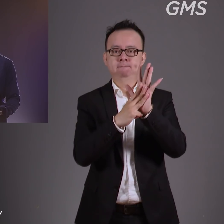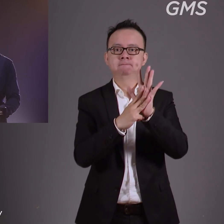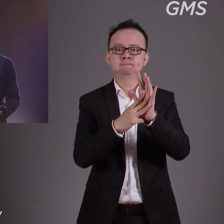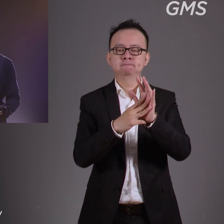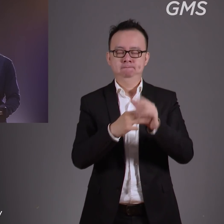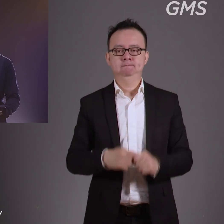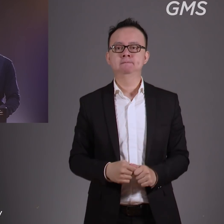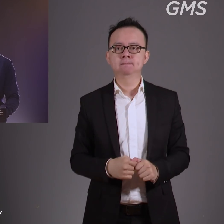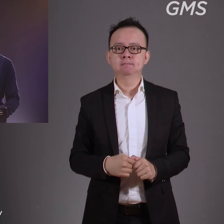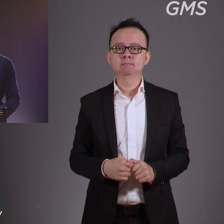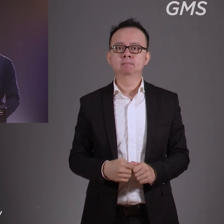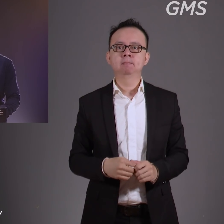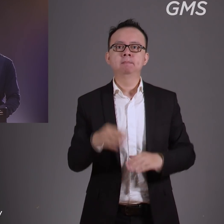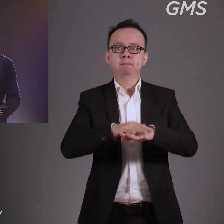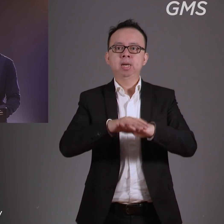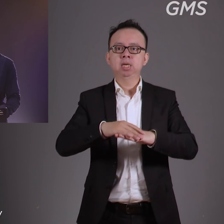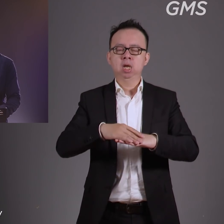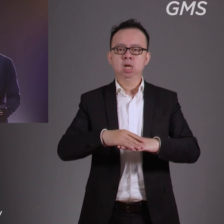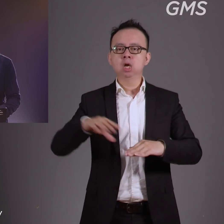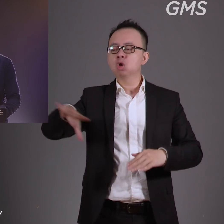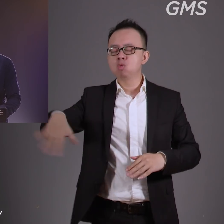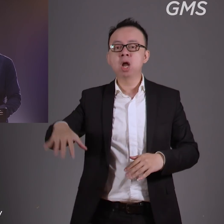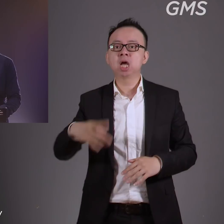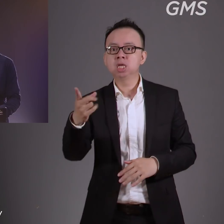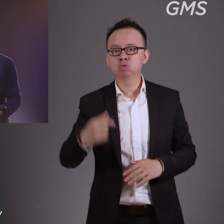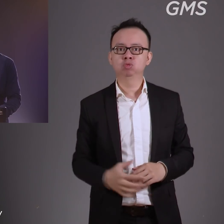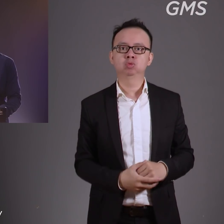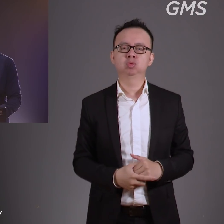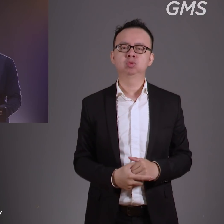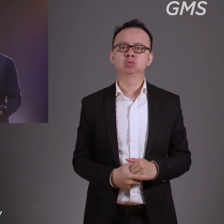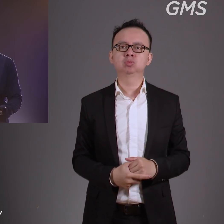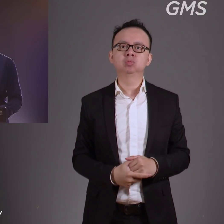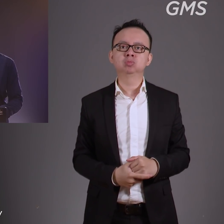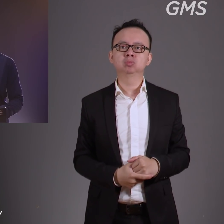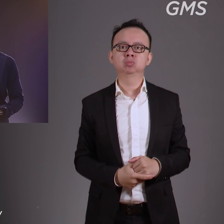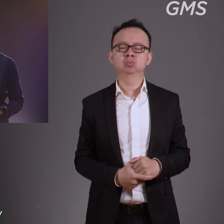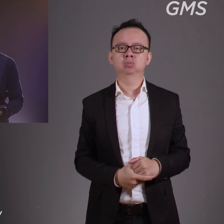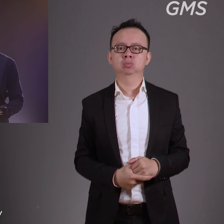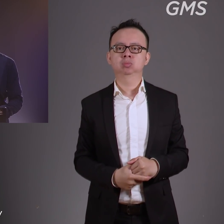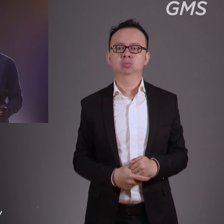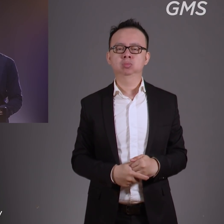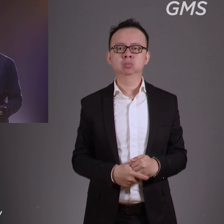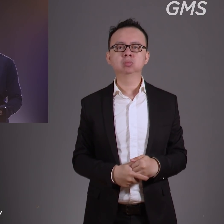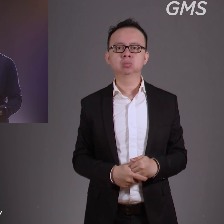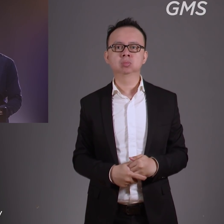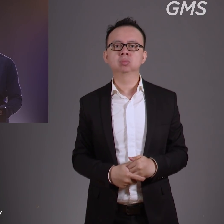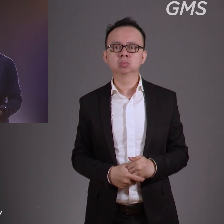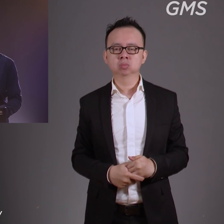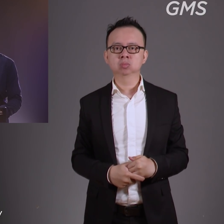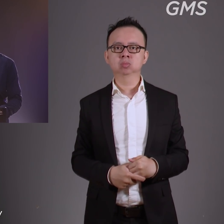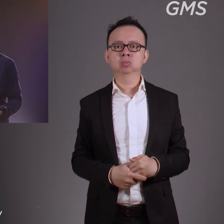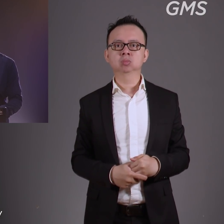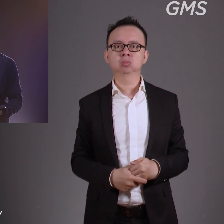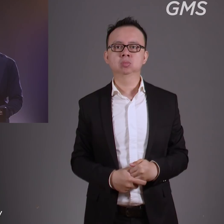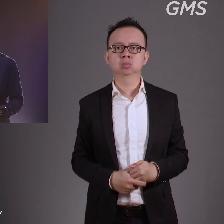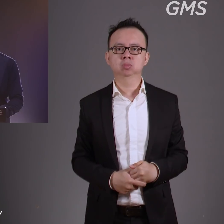family tree atau pada pohon keluarganya. Di silsilah keluarganya hanya ada kutuk belaka, tidak ada berkat sama